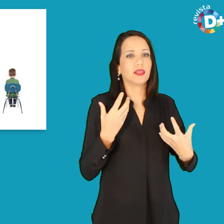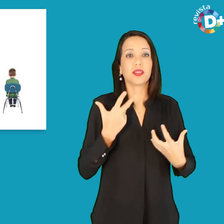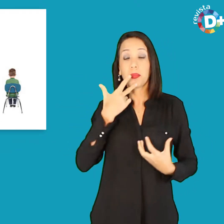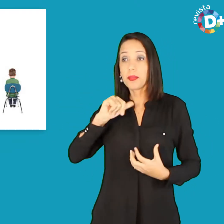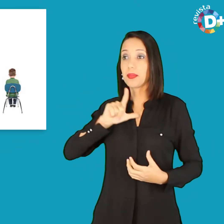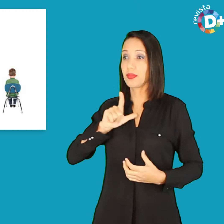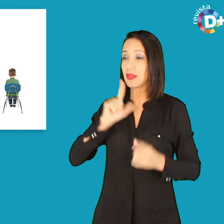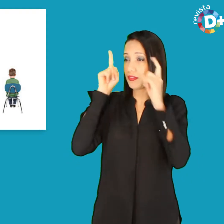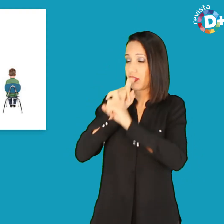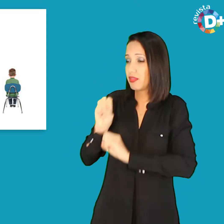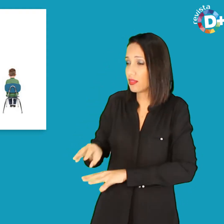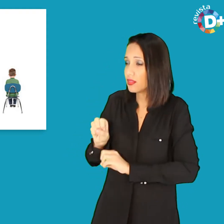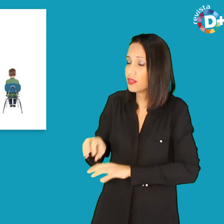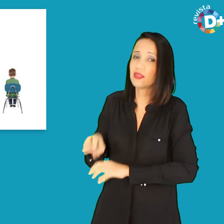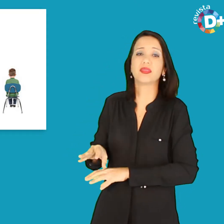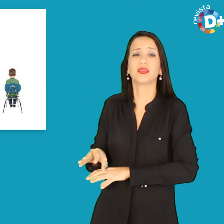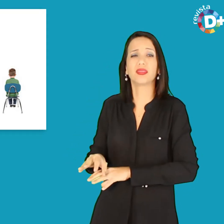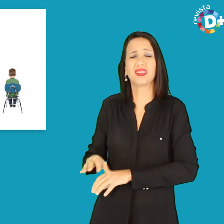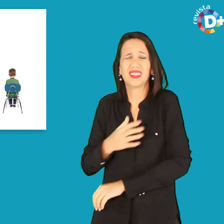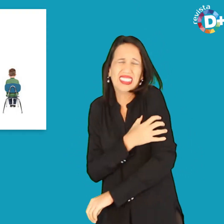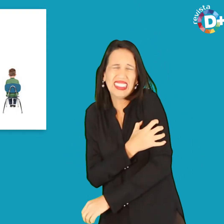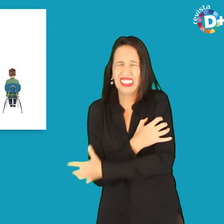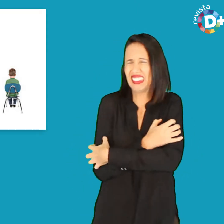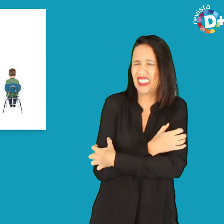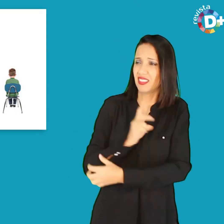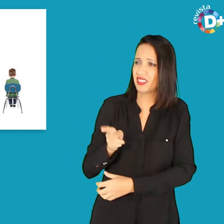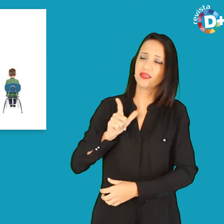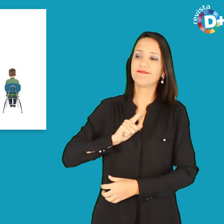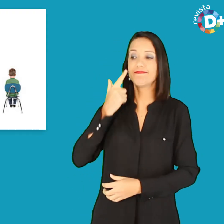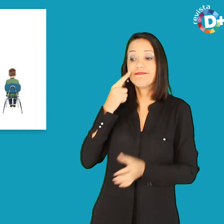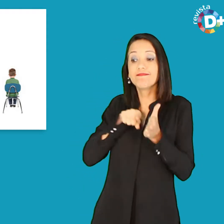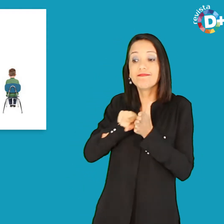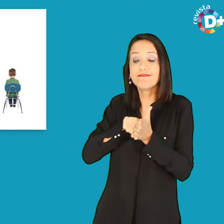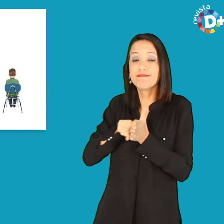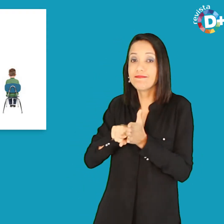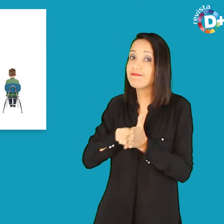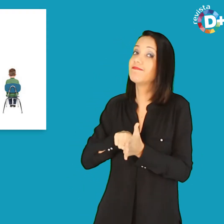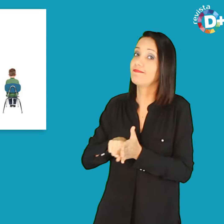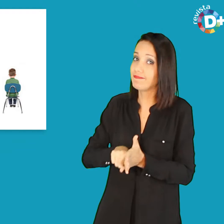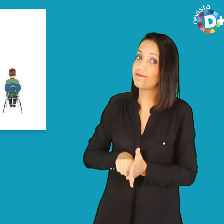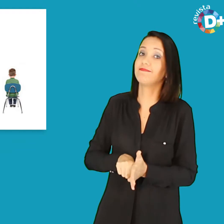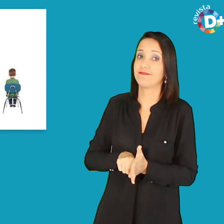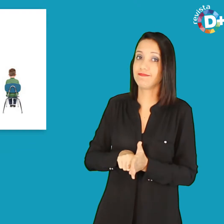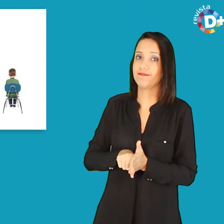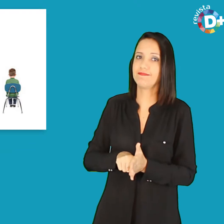educá-la, se ela se machucar com frequência, são sinais a serem investigados, alerta Andrade. O transtorno tem 3